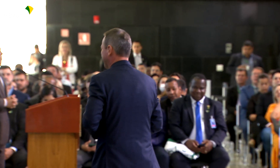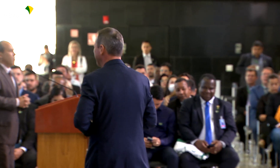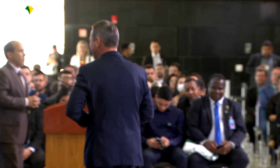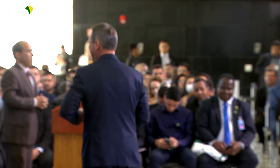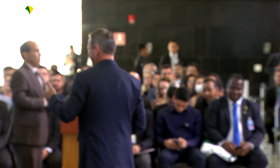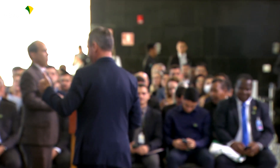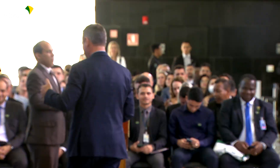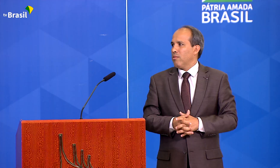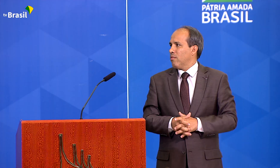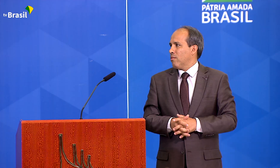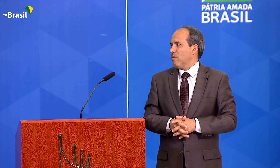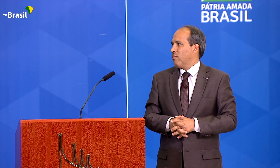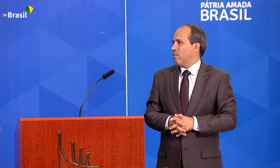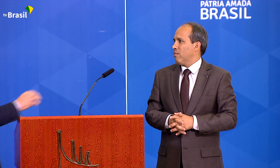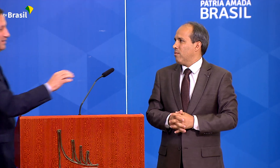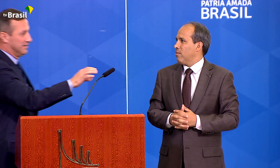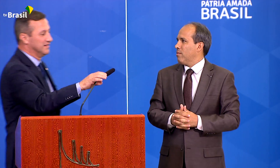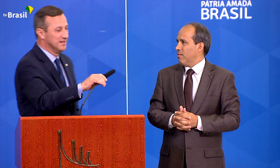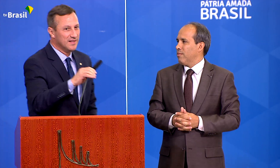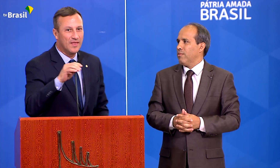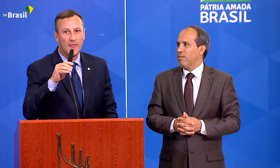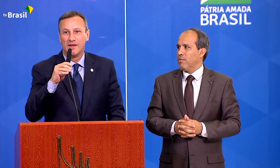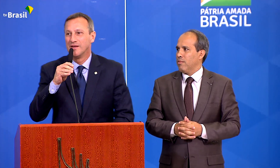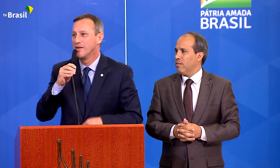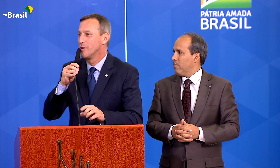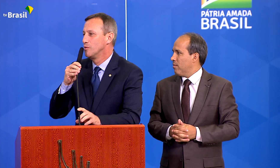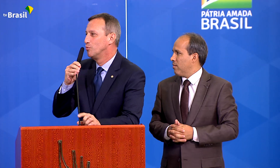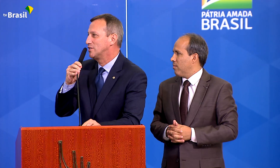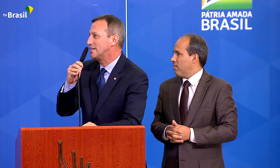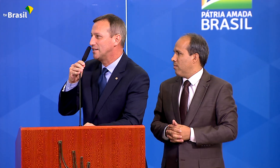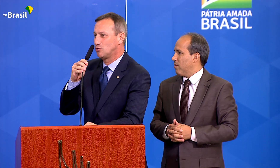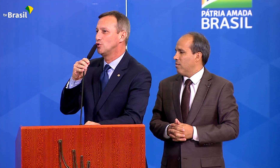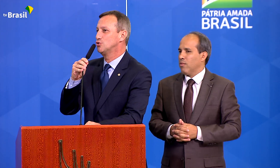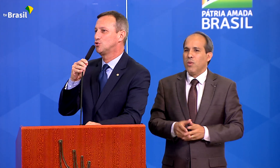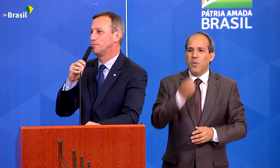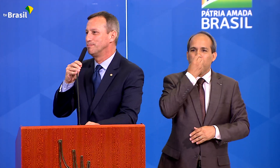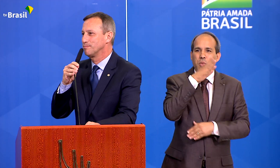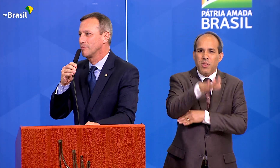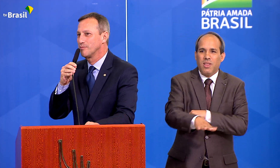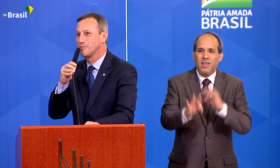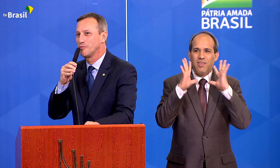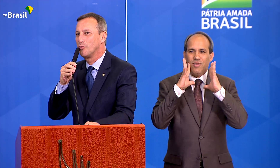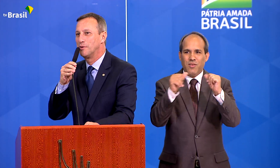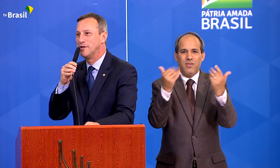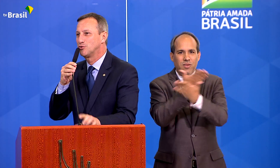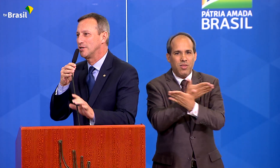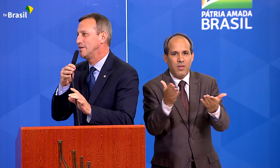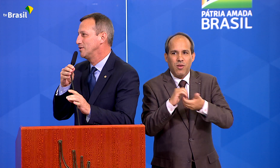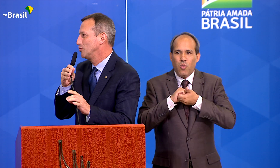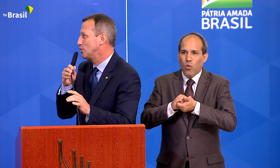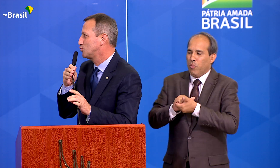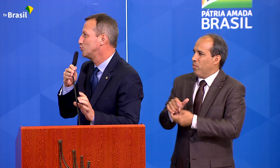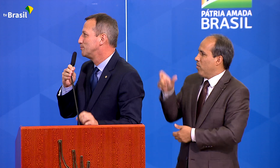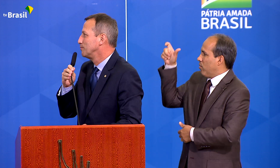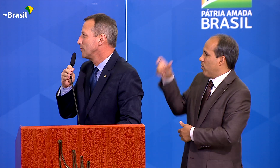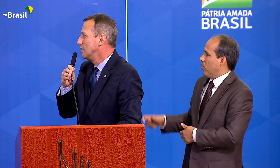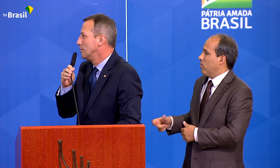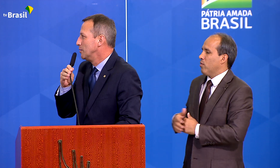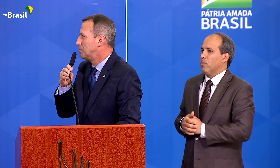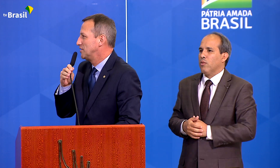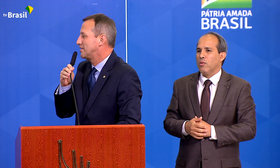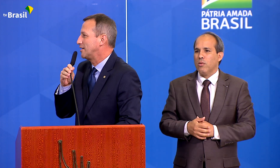E aí Oi boa tarde a todos cumprimento aqui